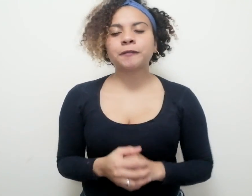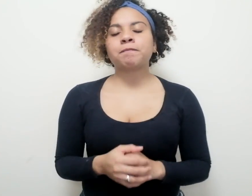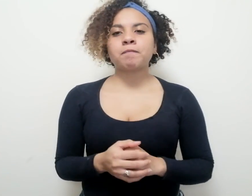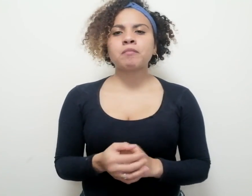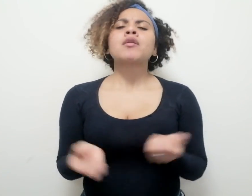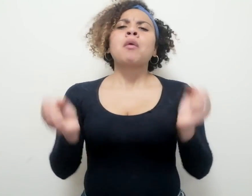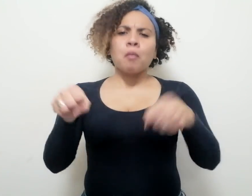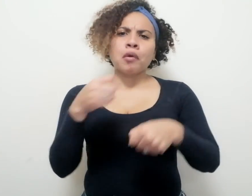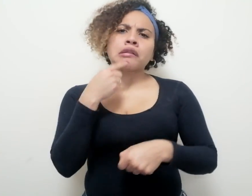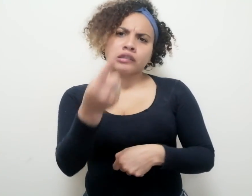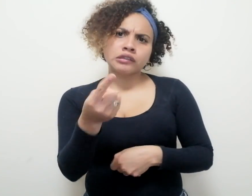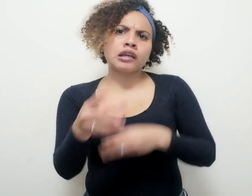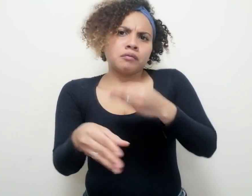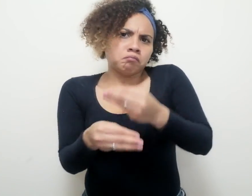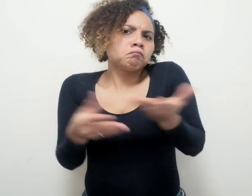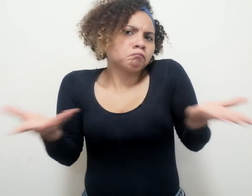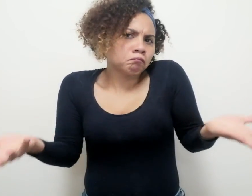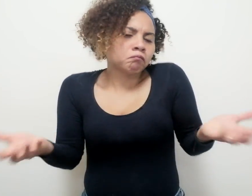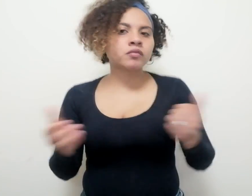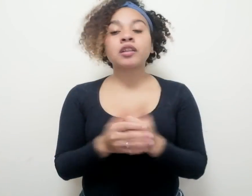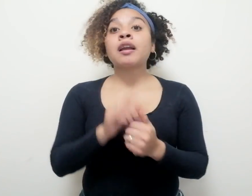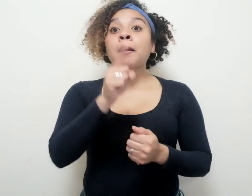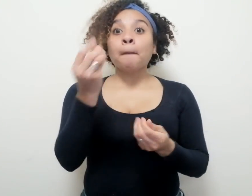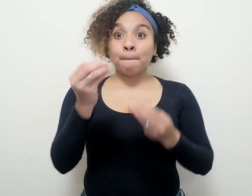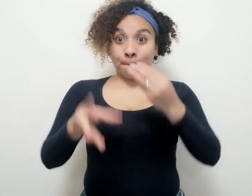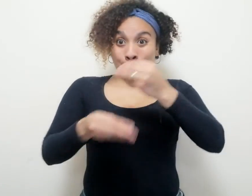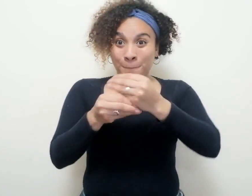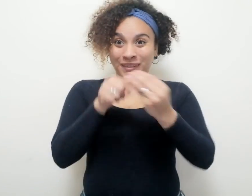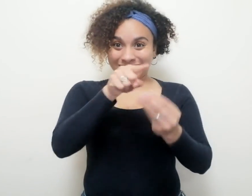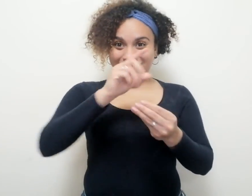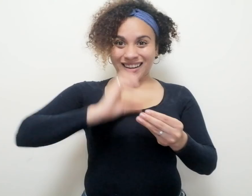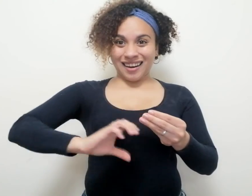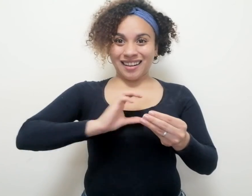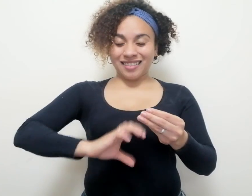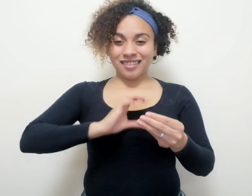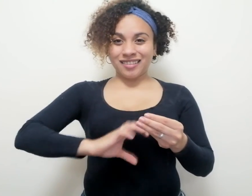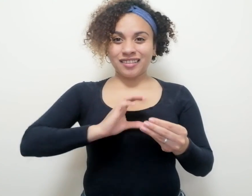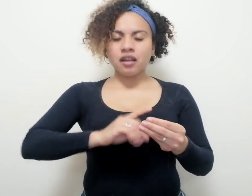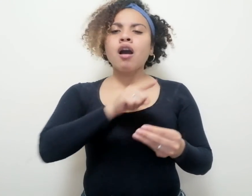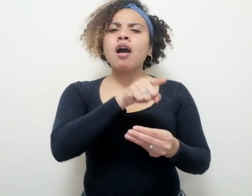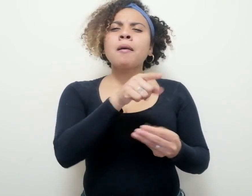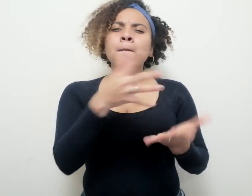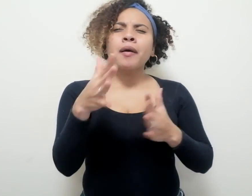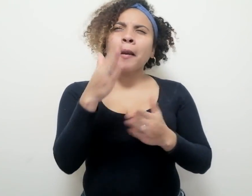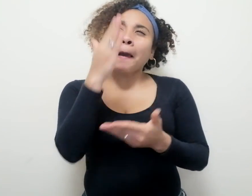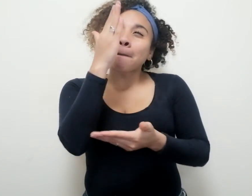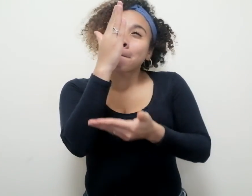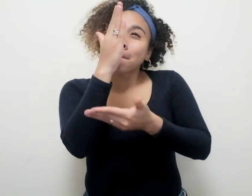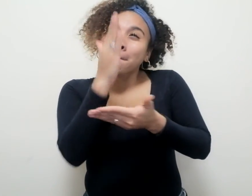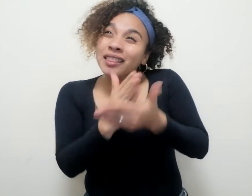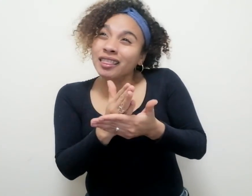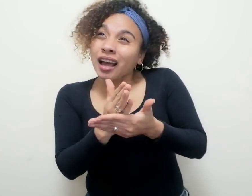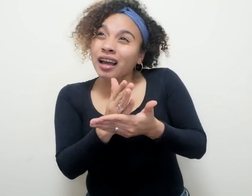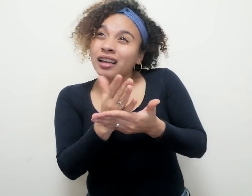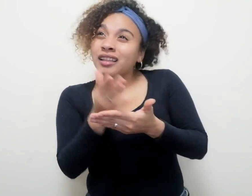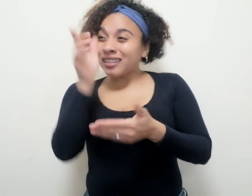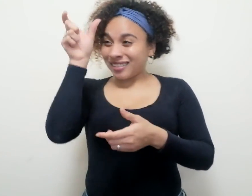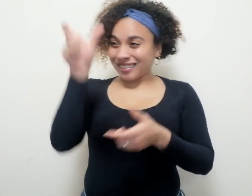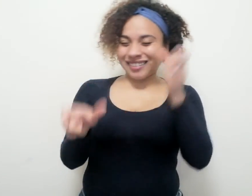Podríamos decir además, para completar esta característica, que al menos la mitad de los escritores